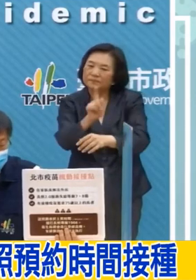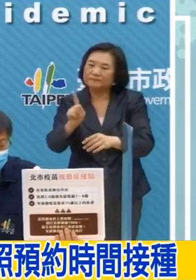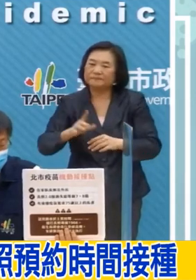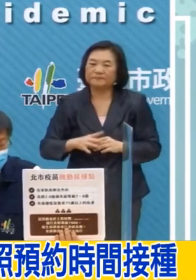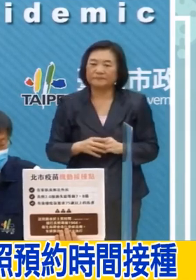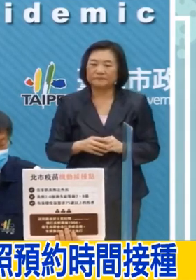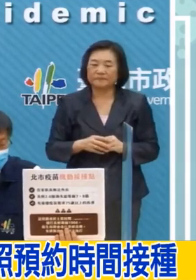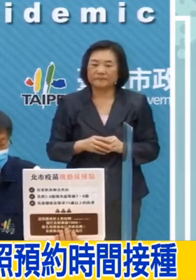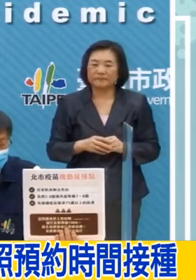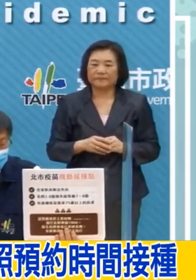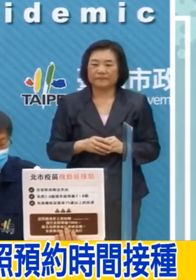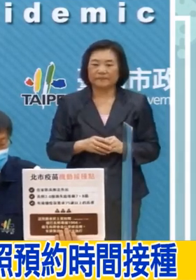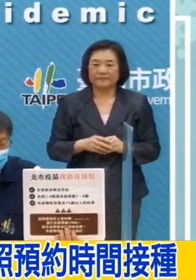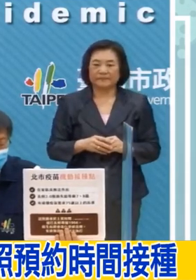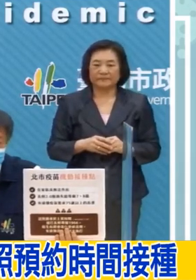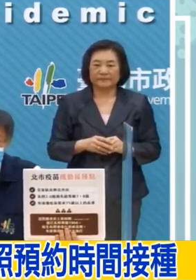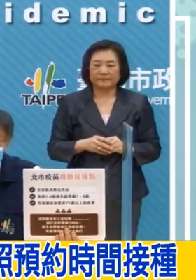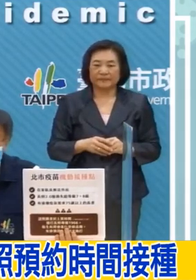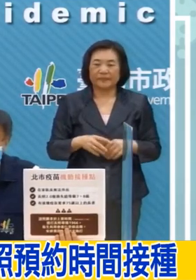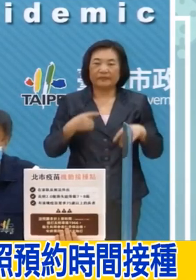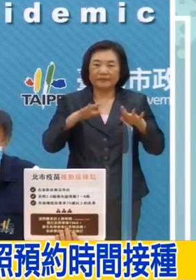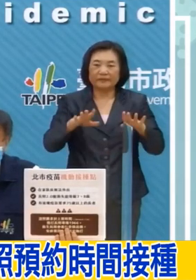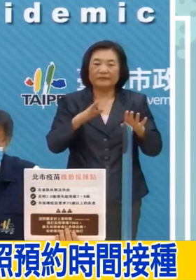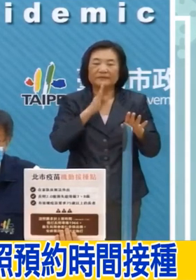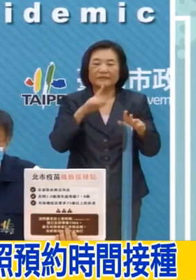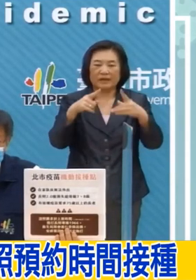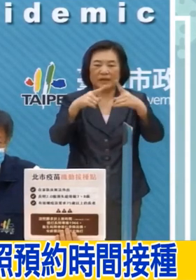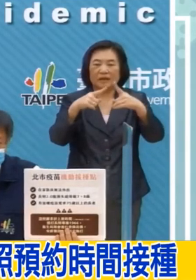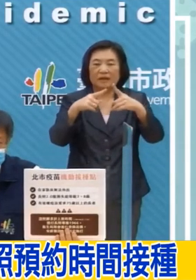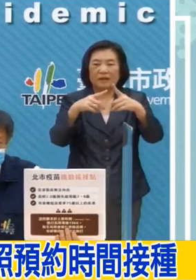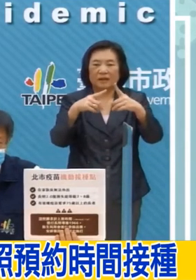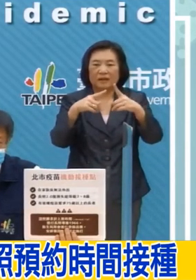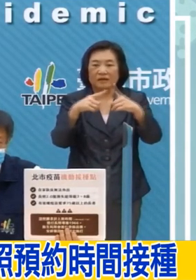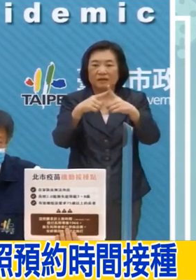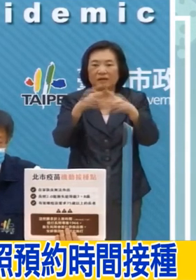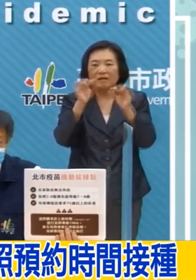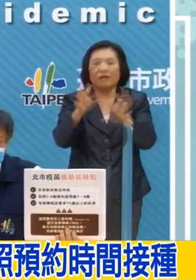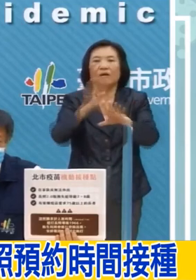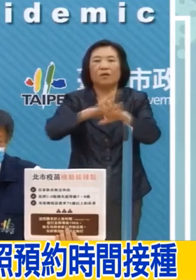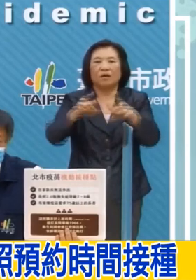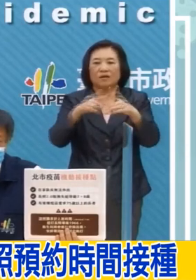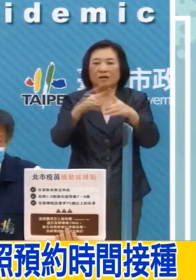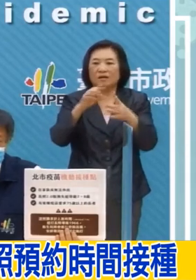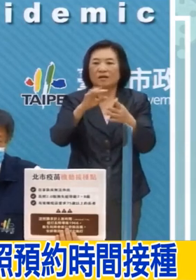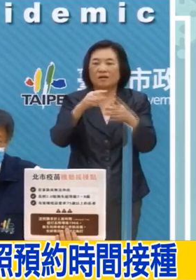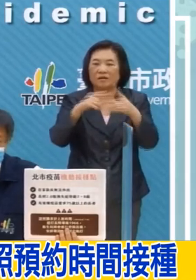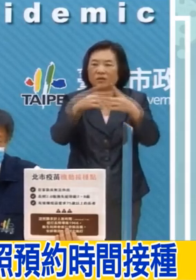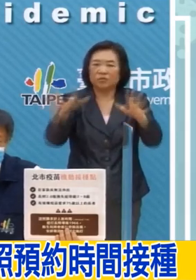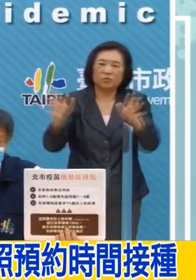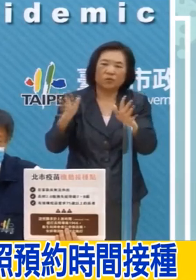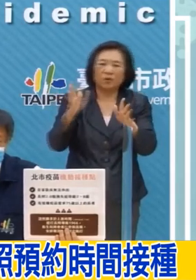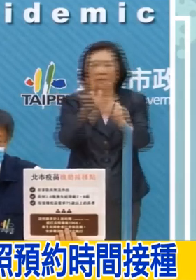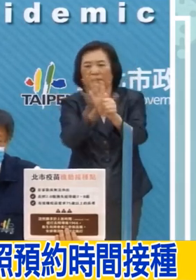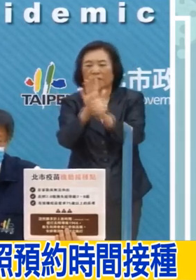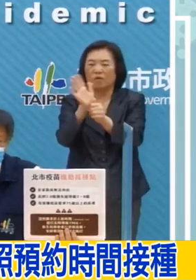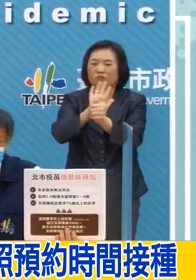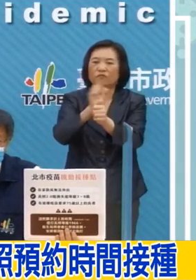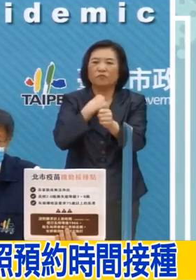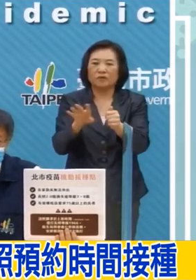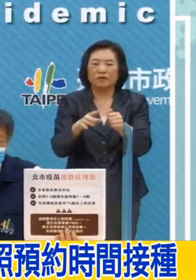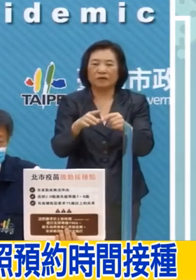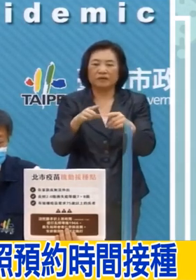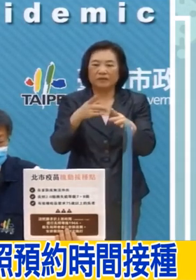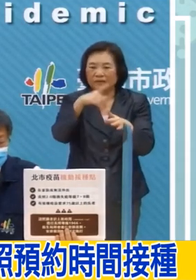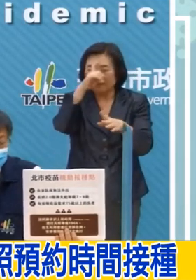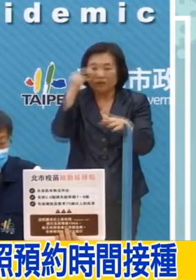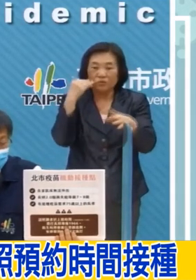说他是个体户，你知道，一个一个在家里哈卧床的，那这个我们就请你拨这个长照专